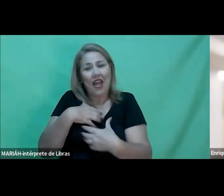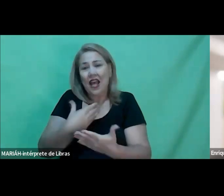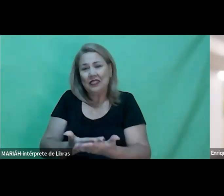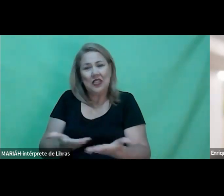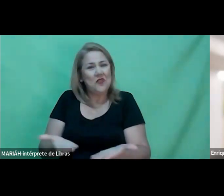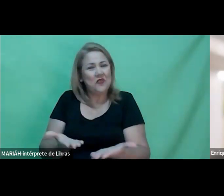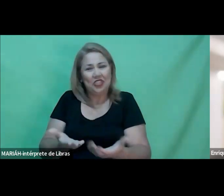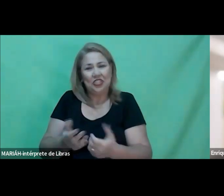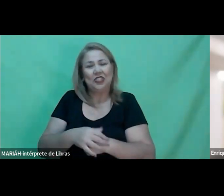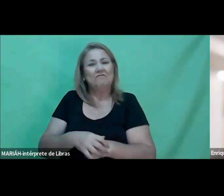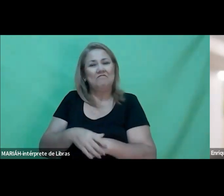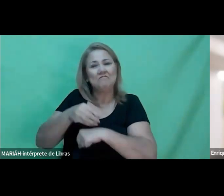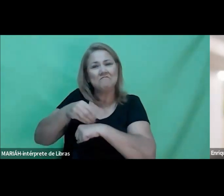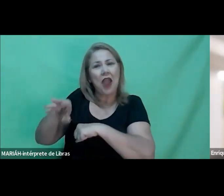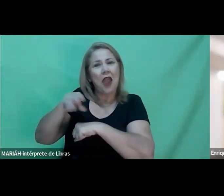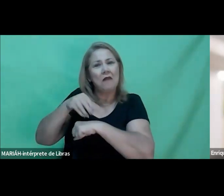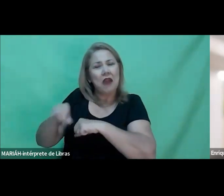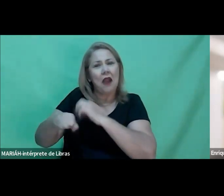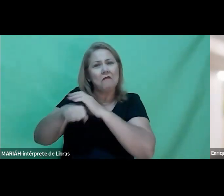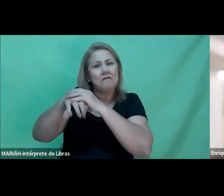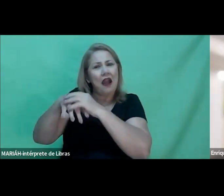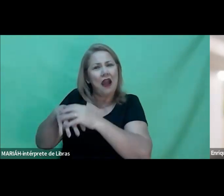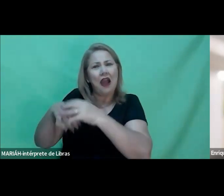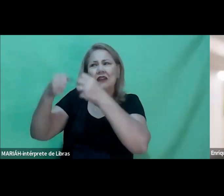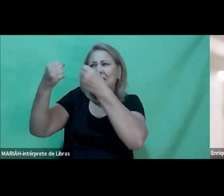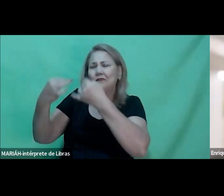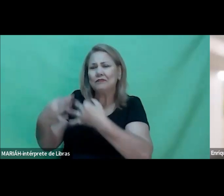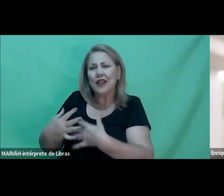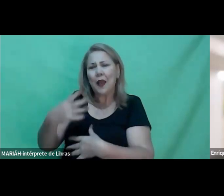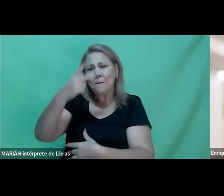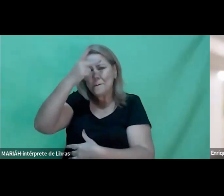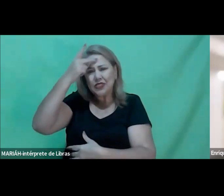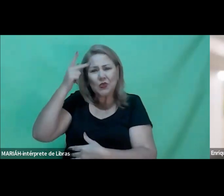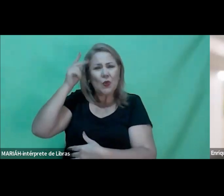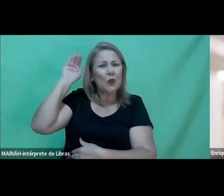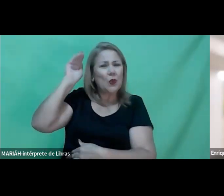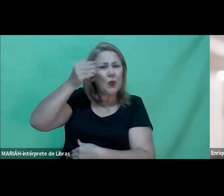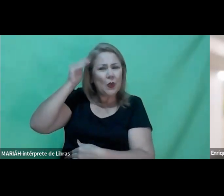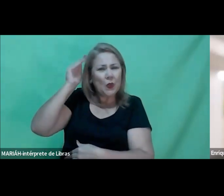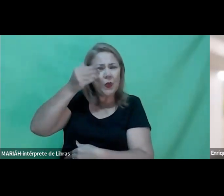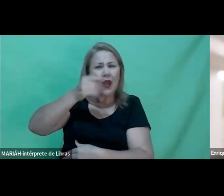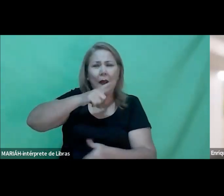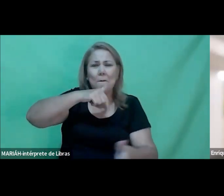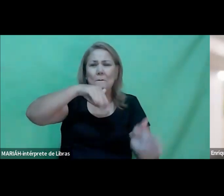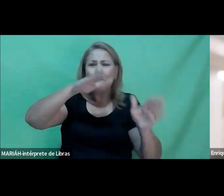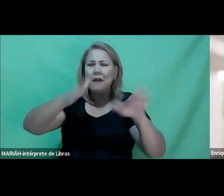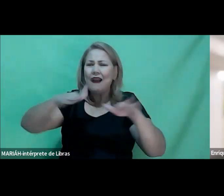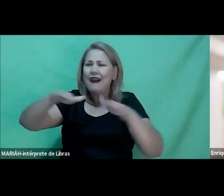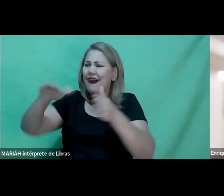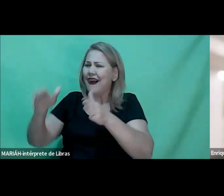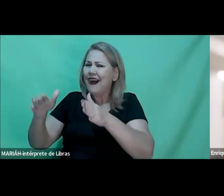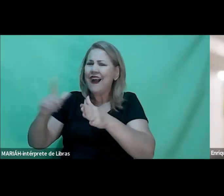y dije definitivamente describir para una persona sordociega es una responsabilidad muy